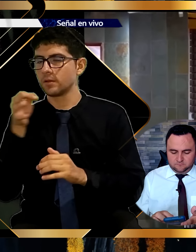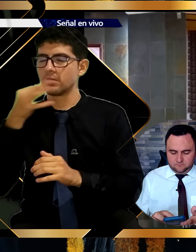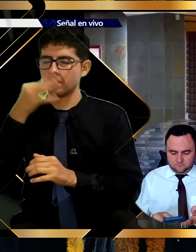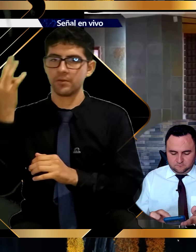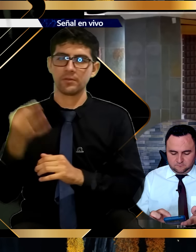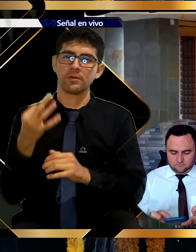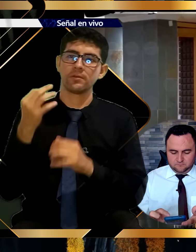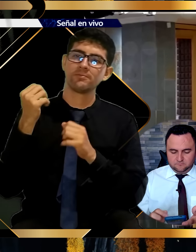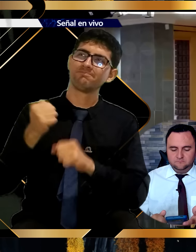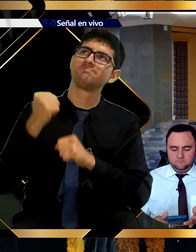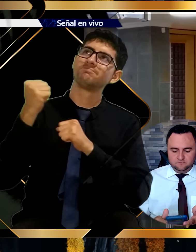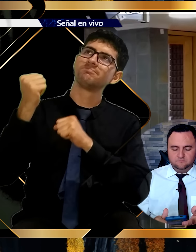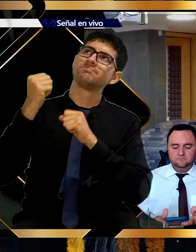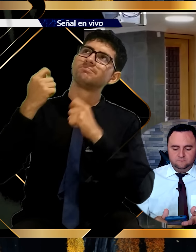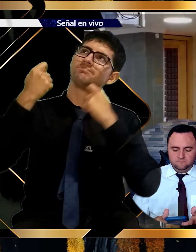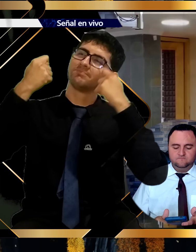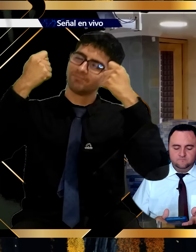Aleluya.